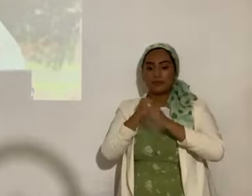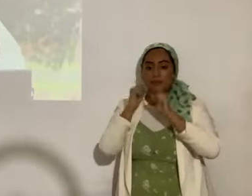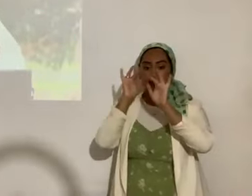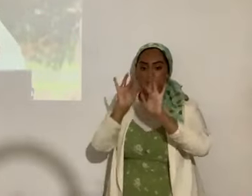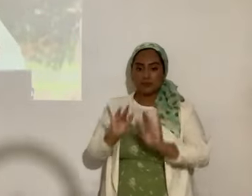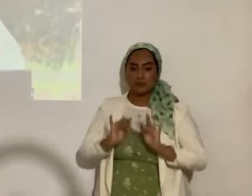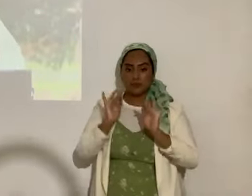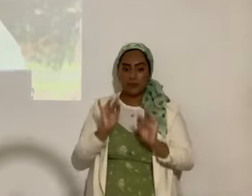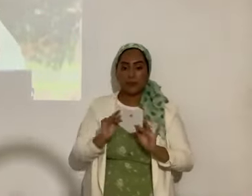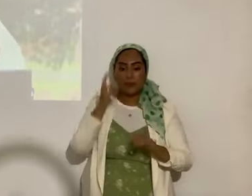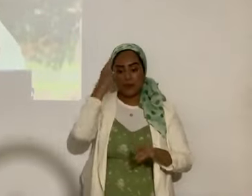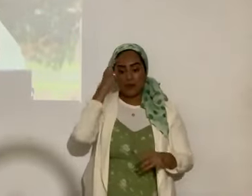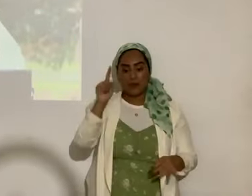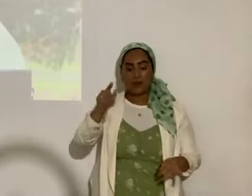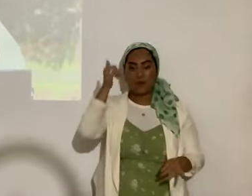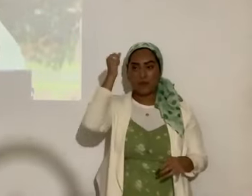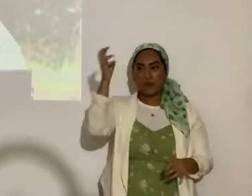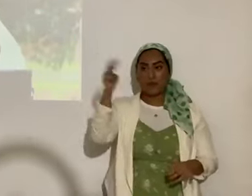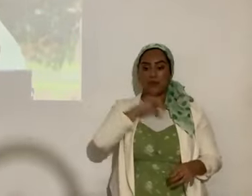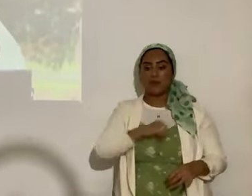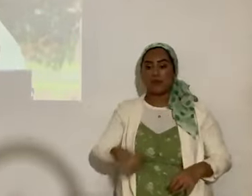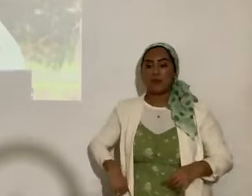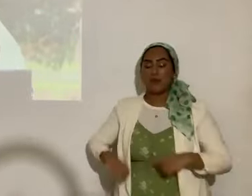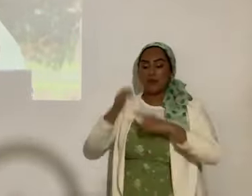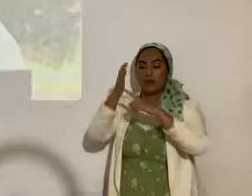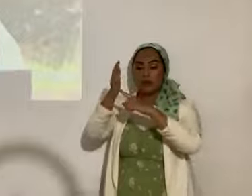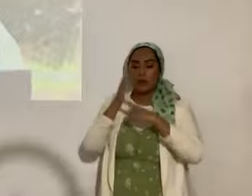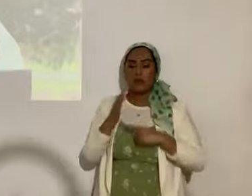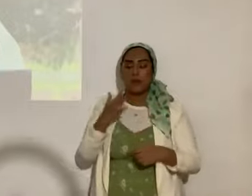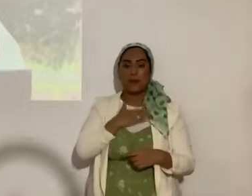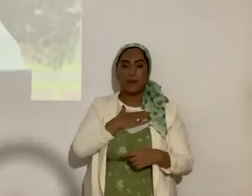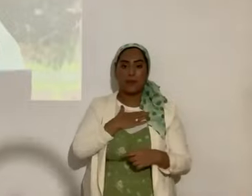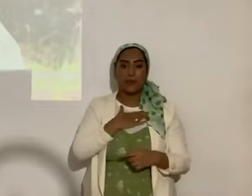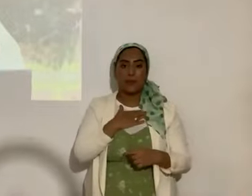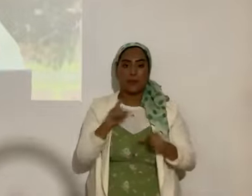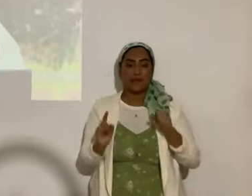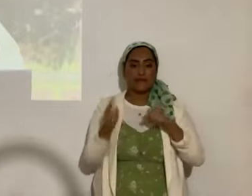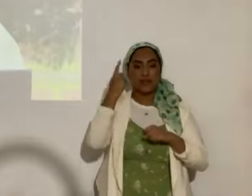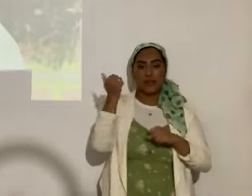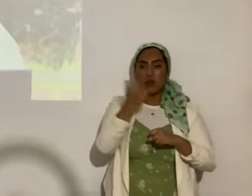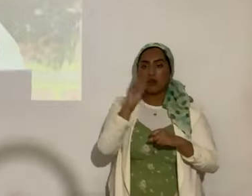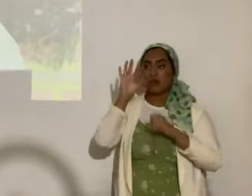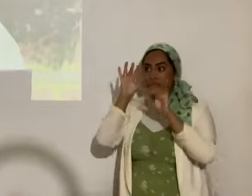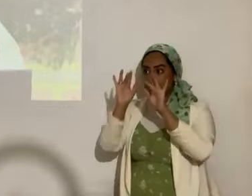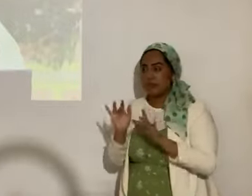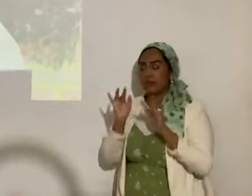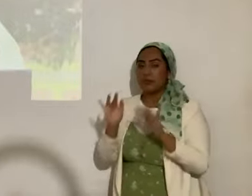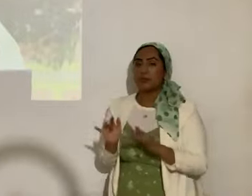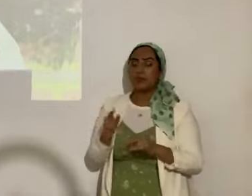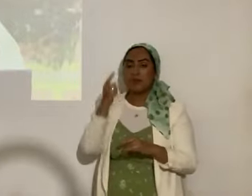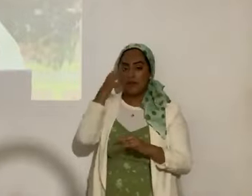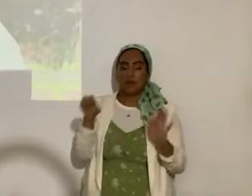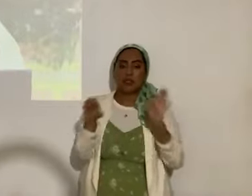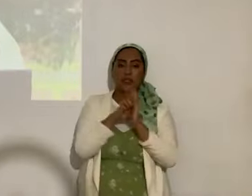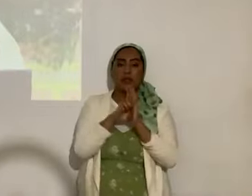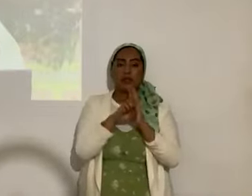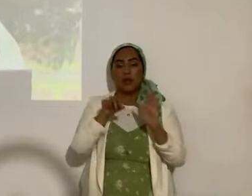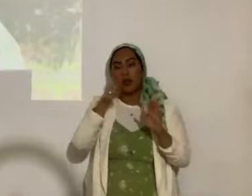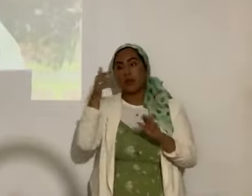compasión y para que yahshua hamashia mostrase en mí el primero toda su clemencia por ejemplo